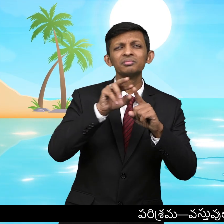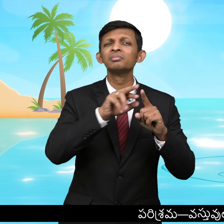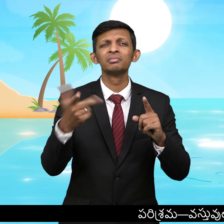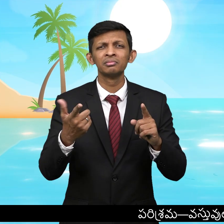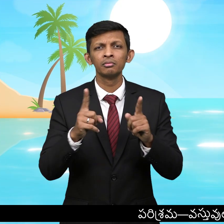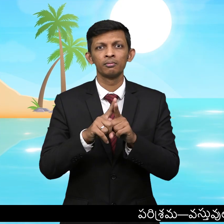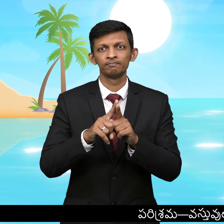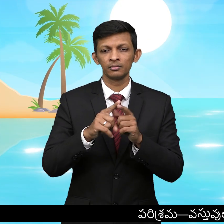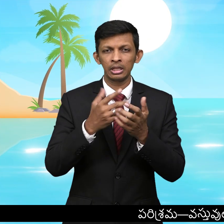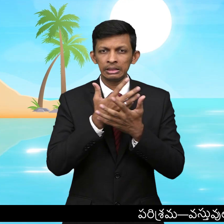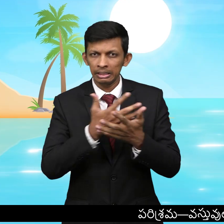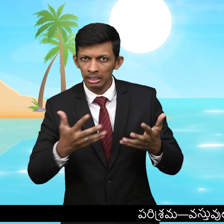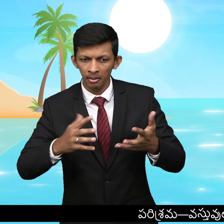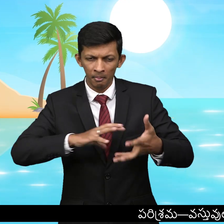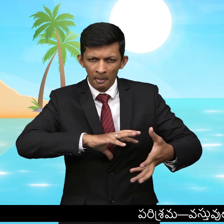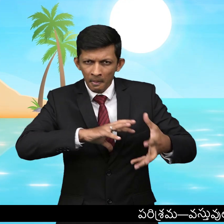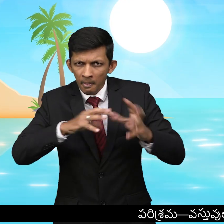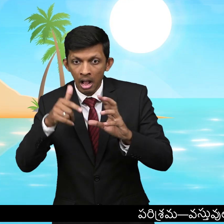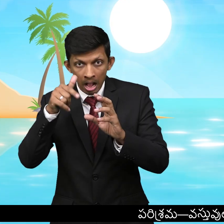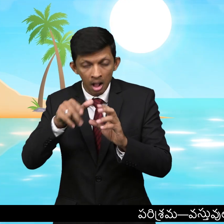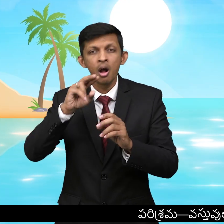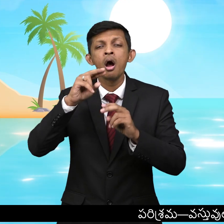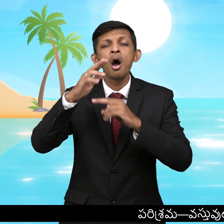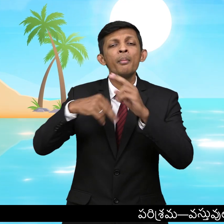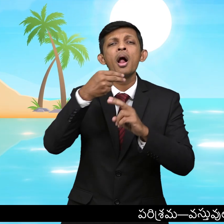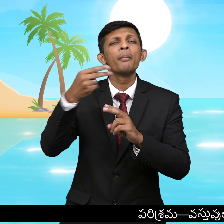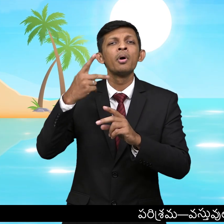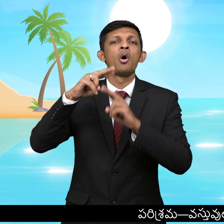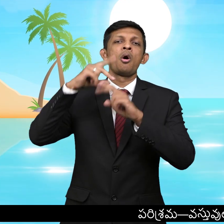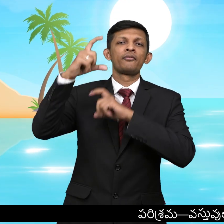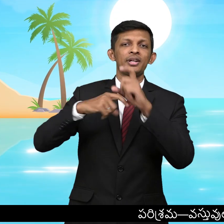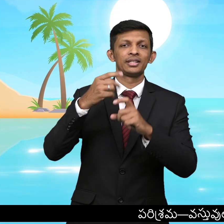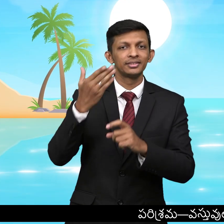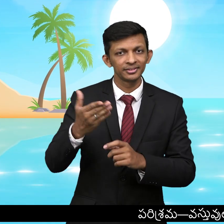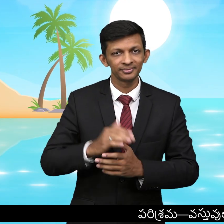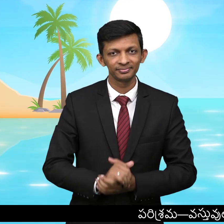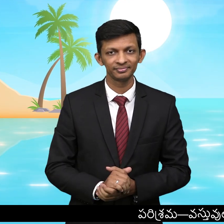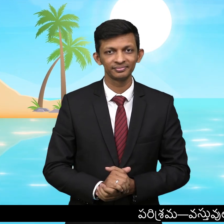పరిశ్రమ, వస్తువులను తయారు చేసే ప్రదేశం.